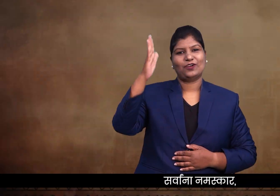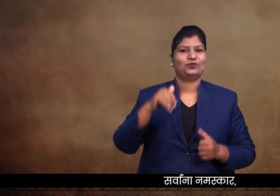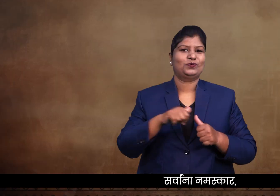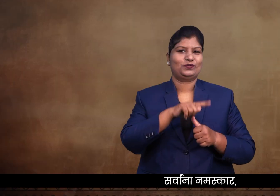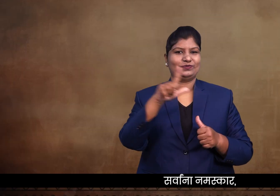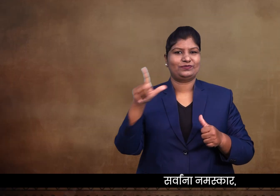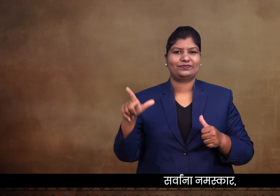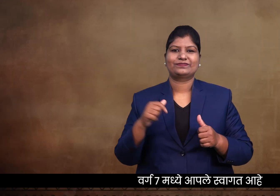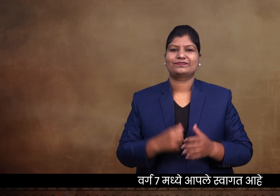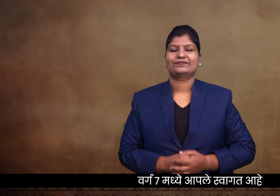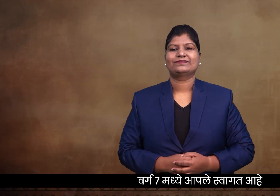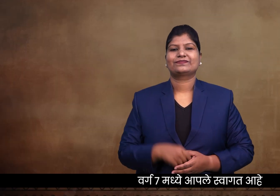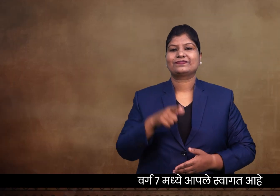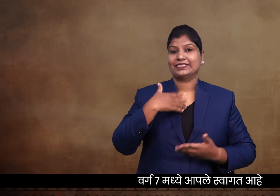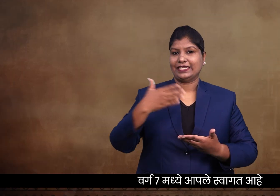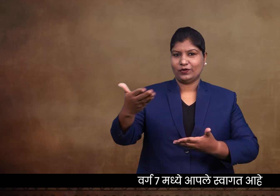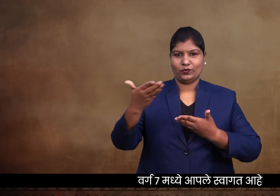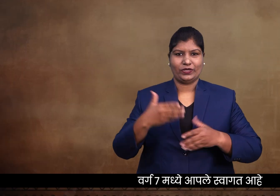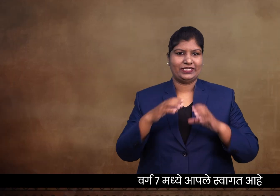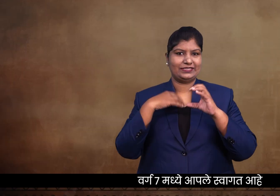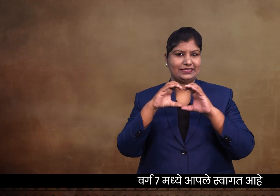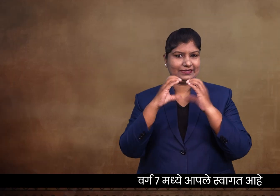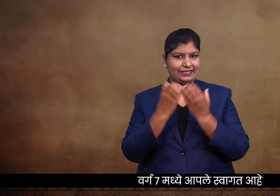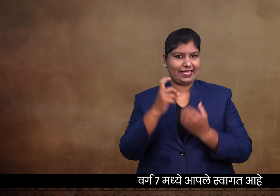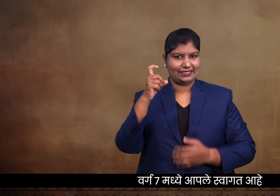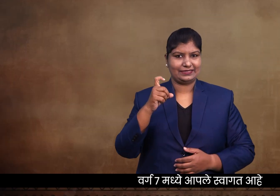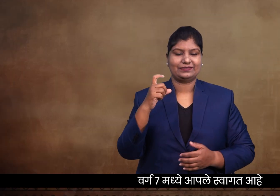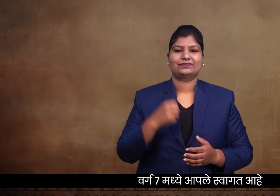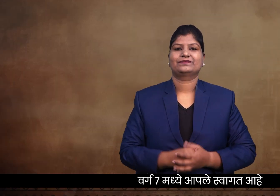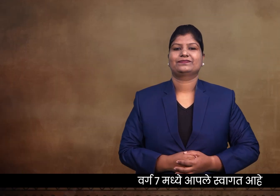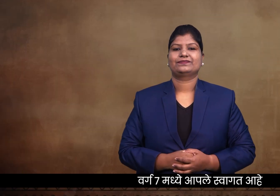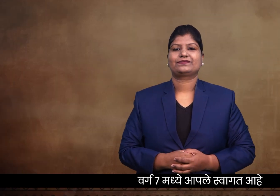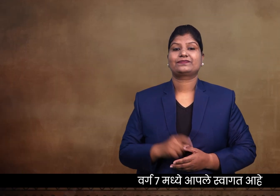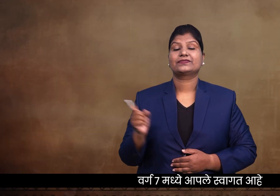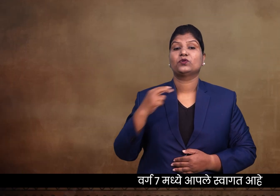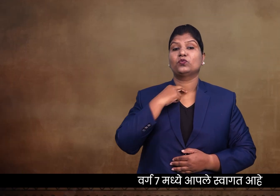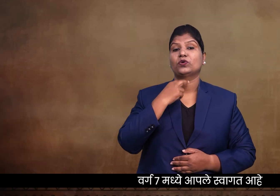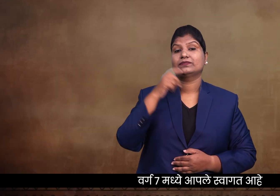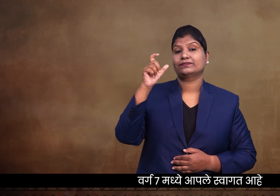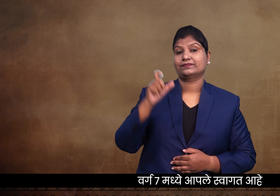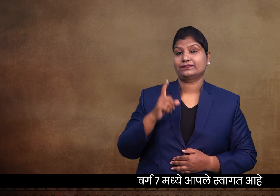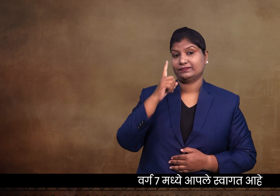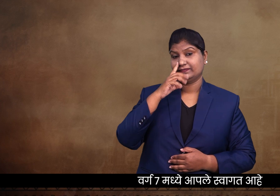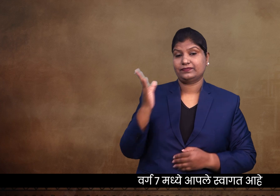सर्वांना नमस्कार. वर्ग 7 मध्ये आपले स्वागत आहे.